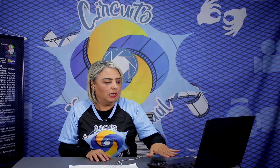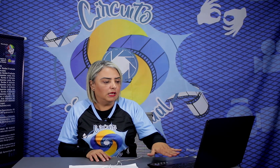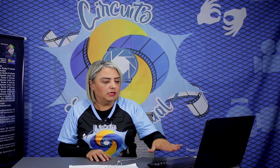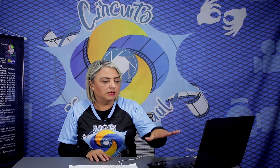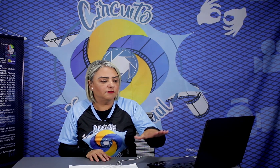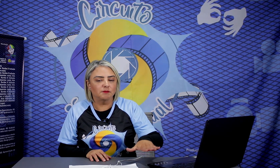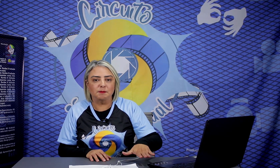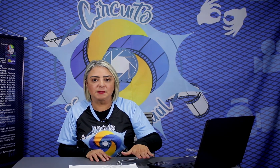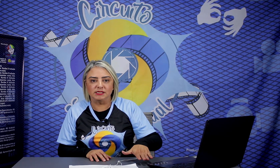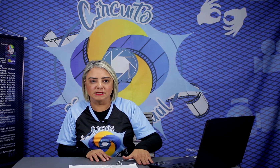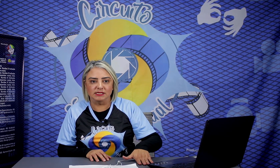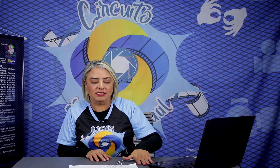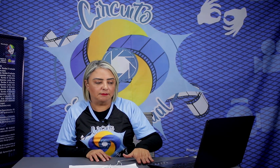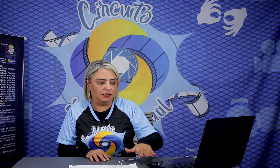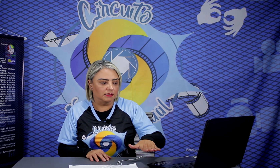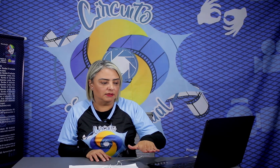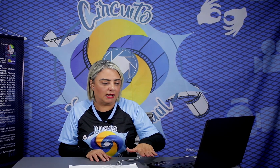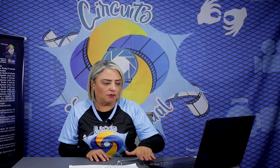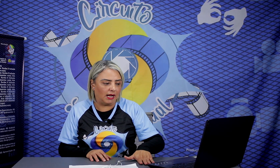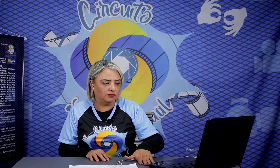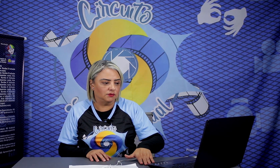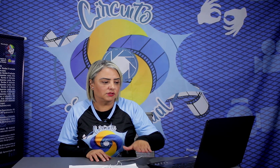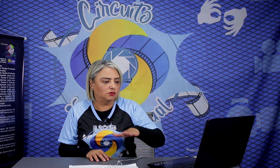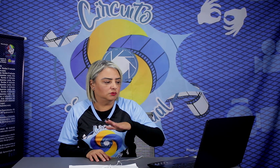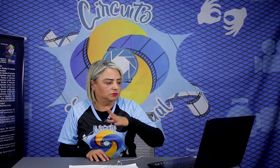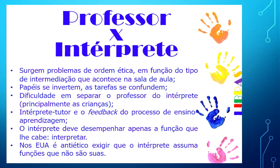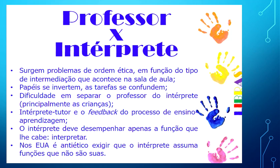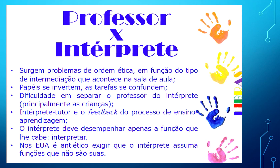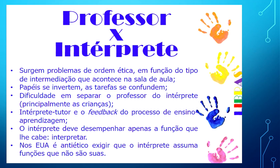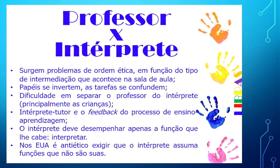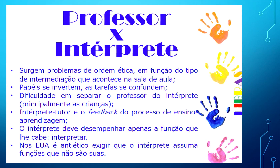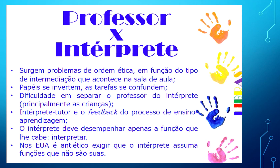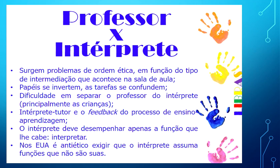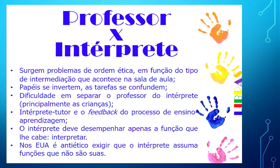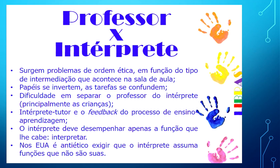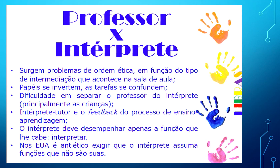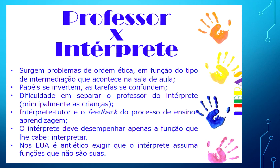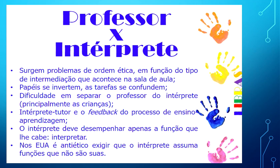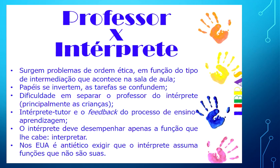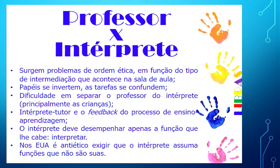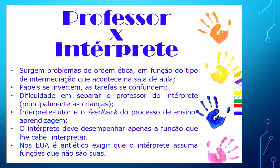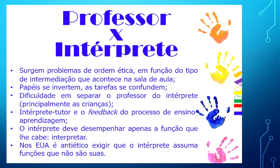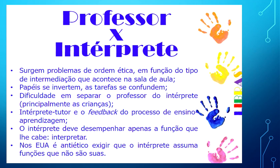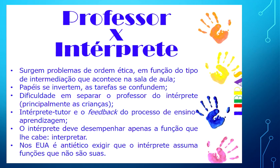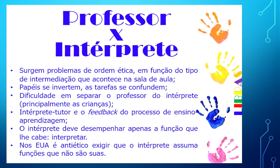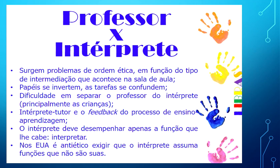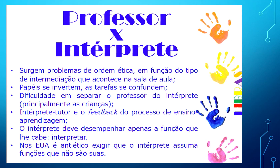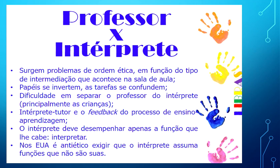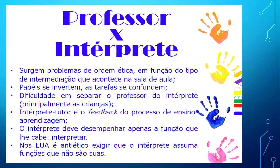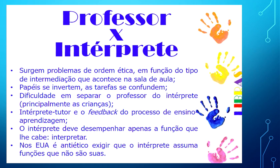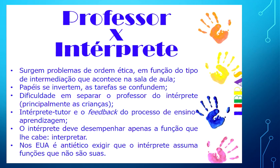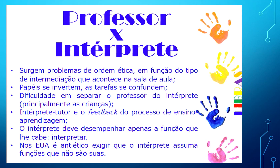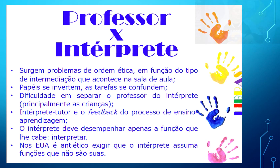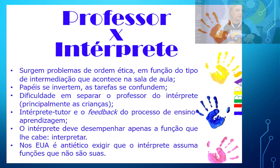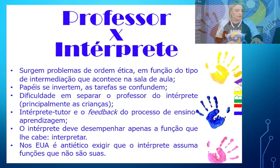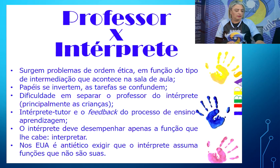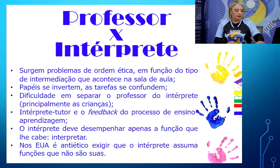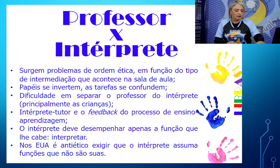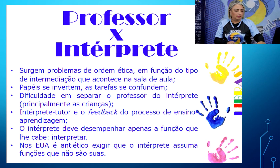Isso aqui foi uma pesquisa da Quadros, que todo mundo que trabalha nessa área conhece, né? Que é